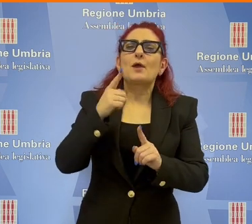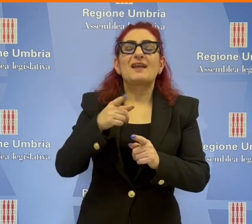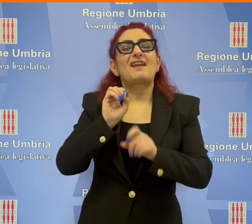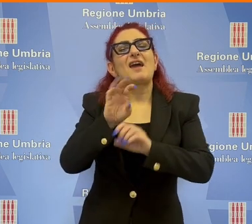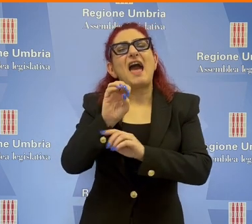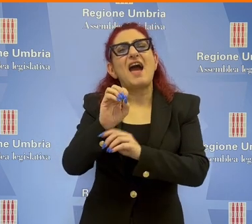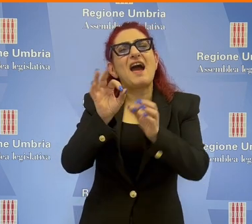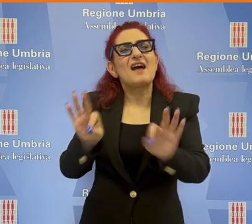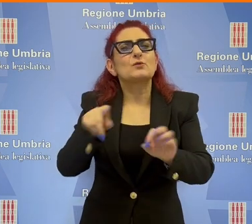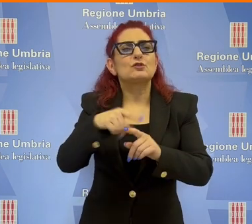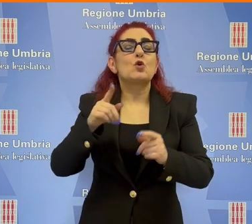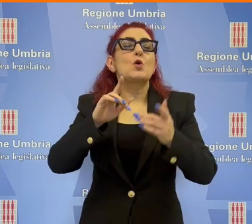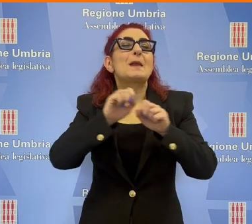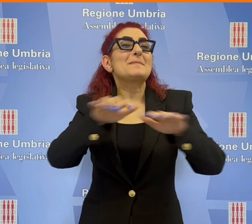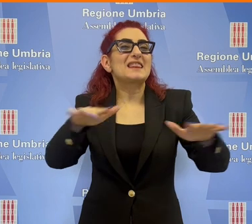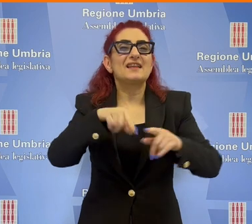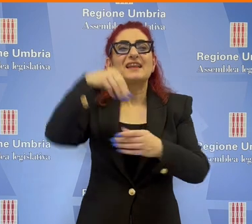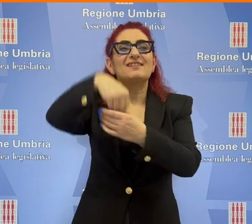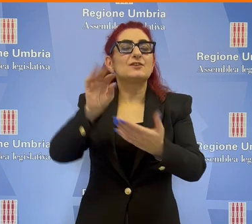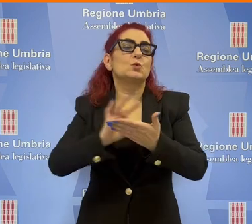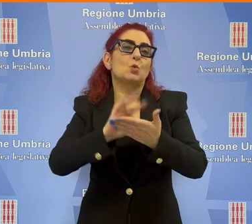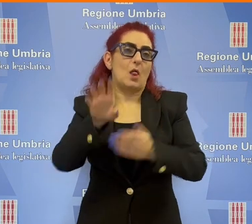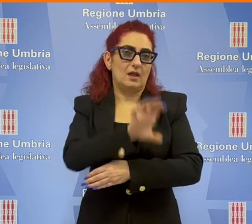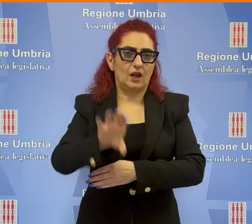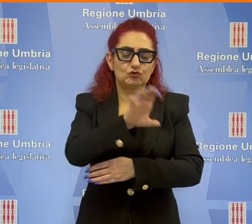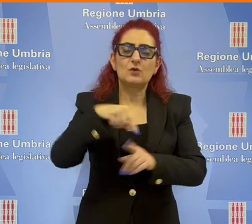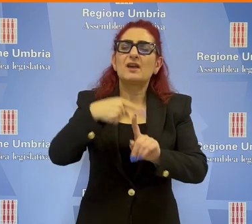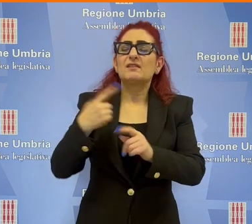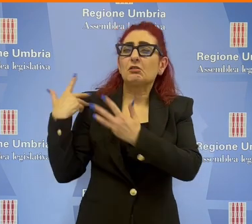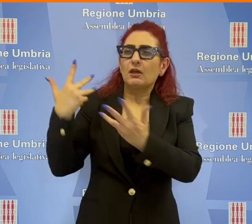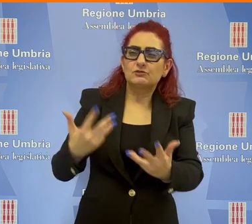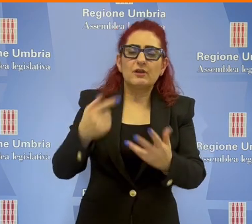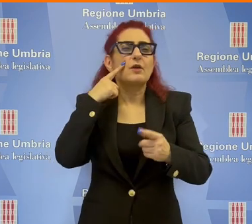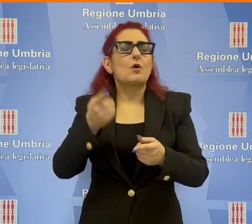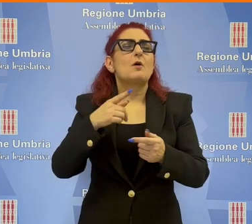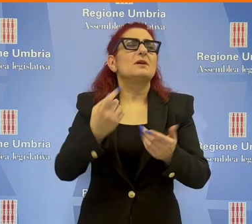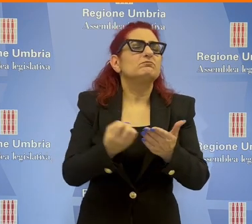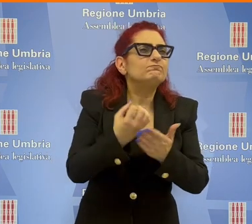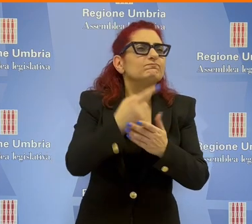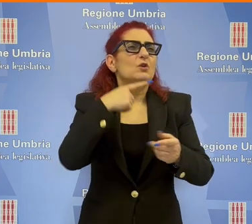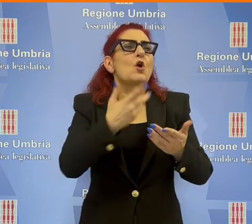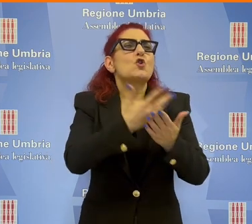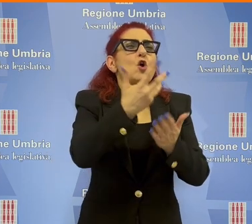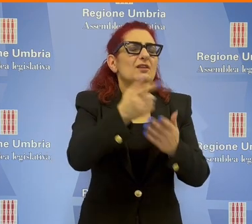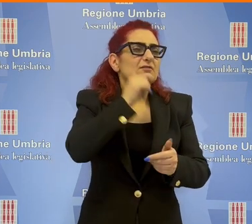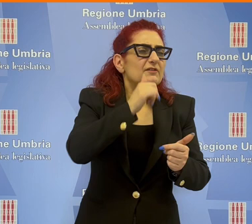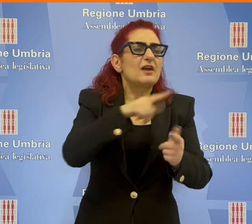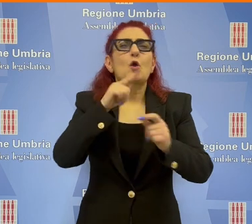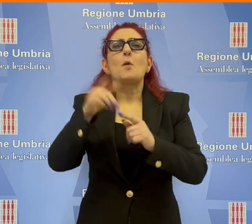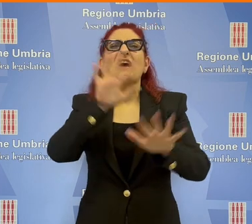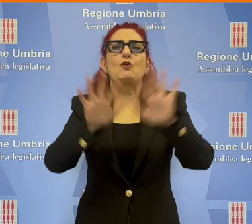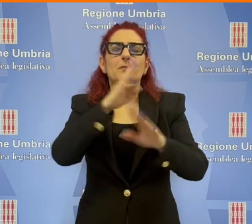di alfabetizzazione mediatica nel sistema scolastico regionale. Negli ultimi decenni il fenomeno delle fake news e